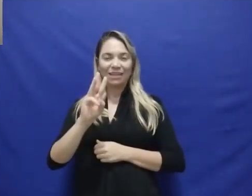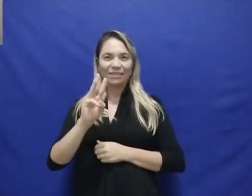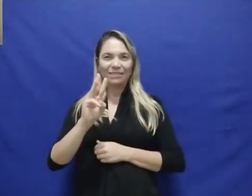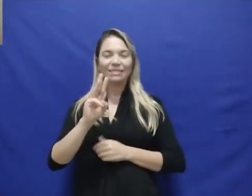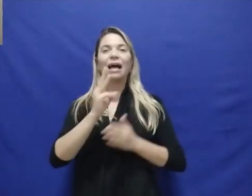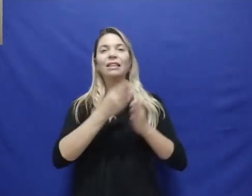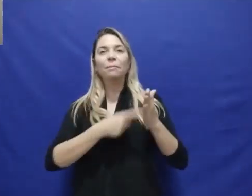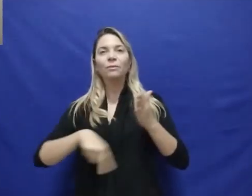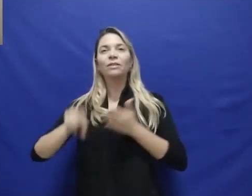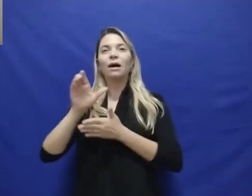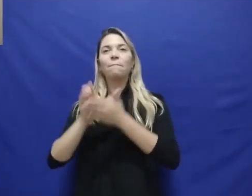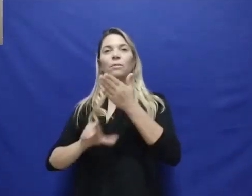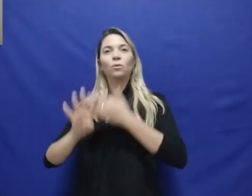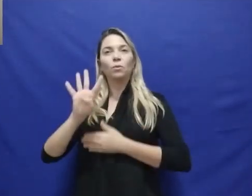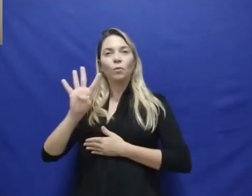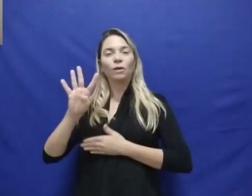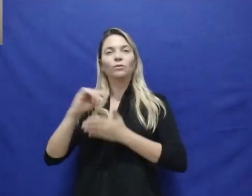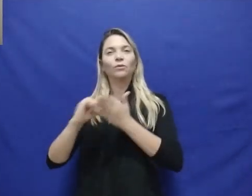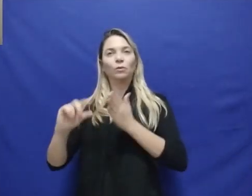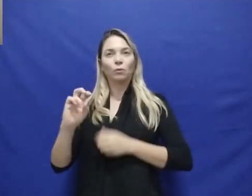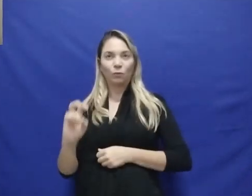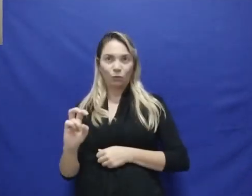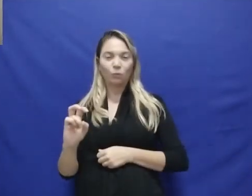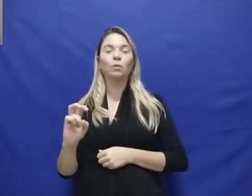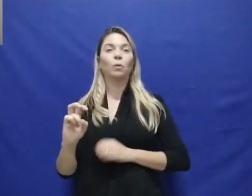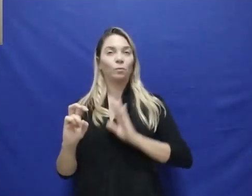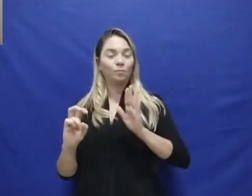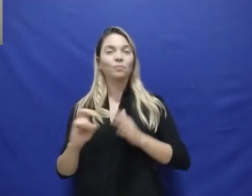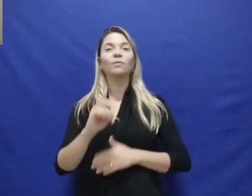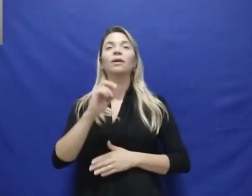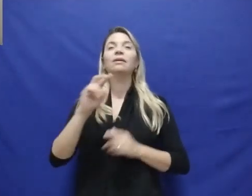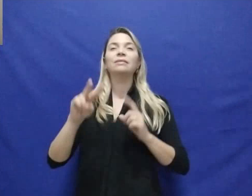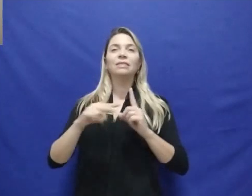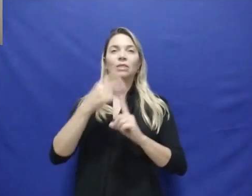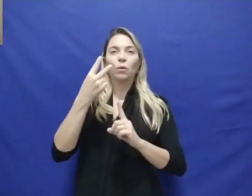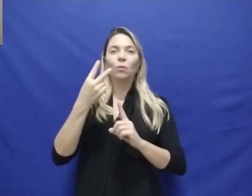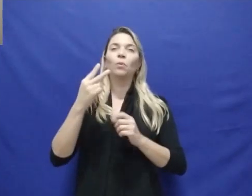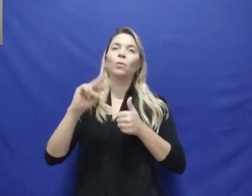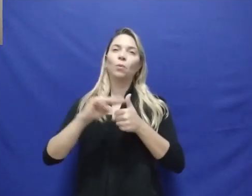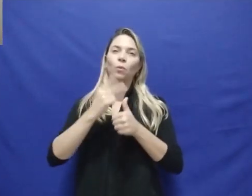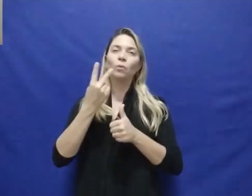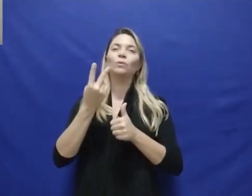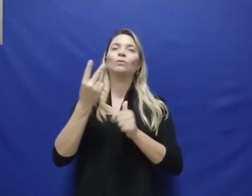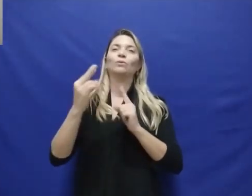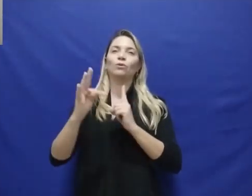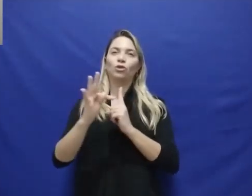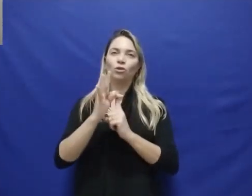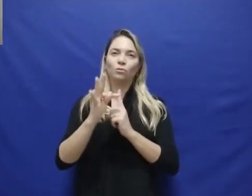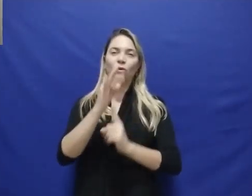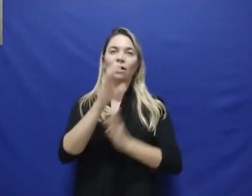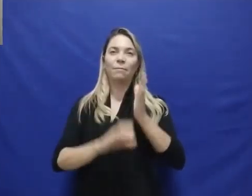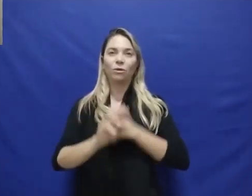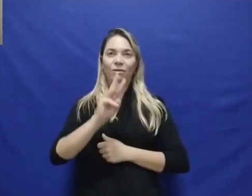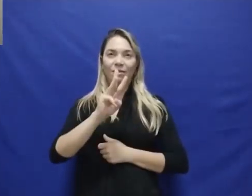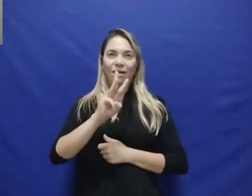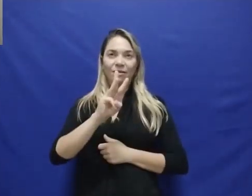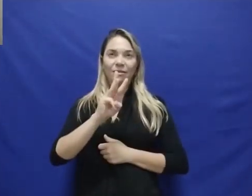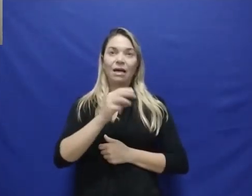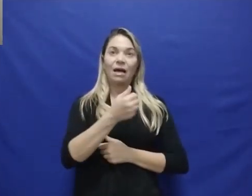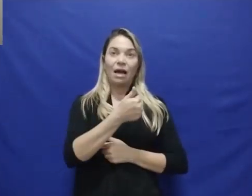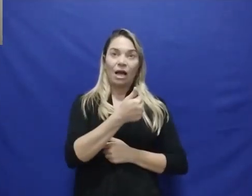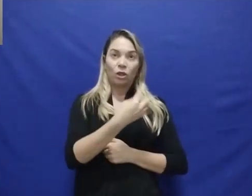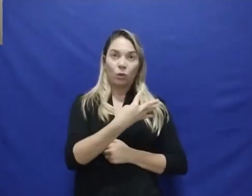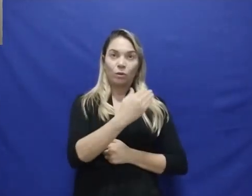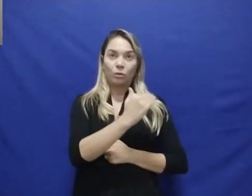4, versículo 5. 2 Timóteo 3, 14 até 4,